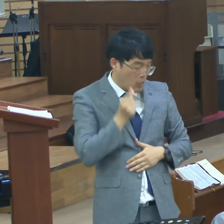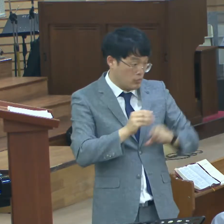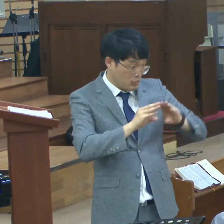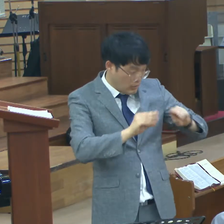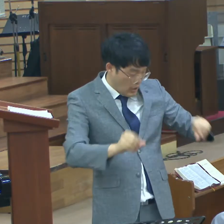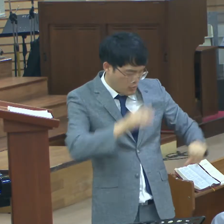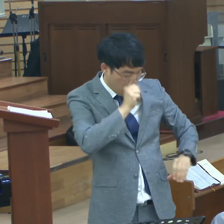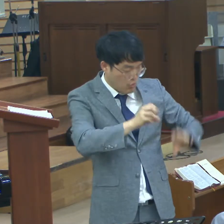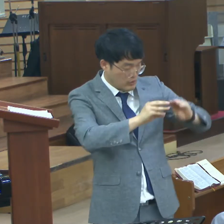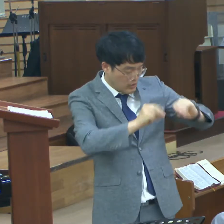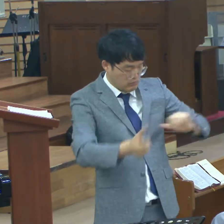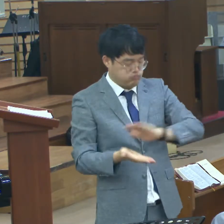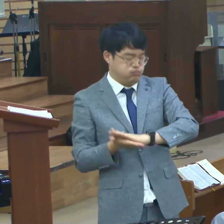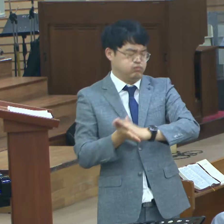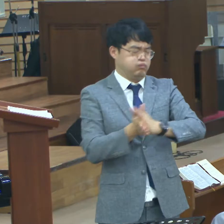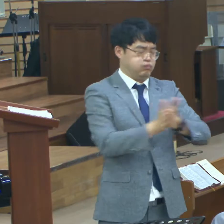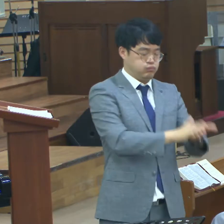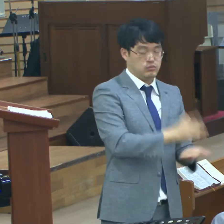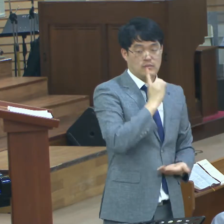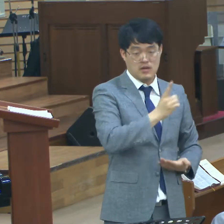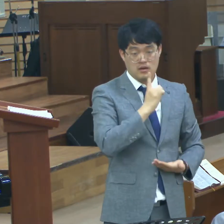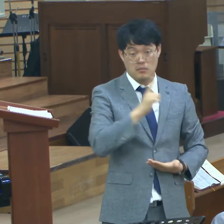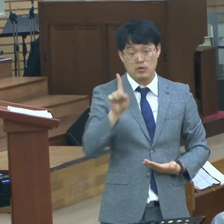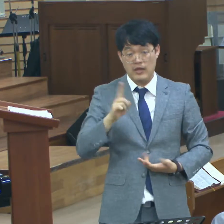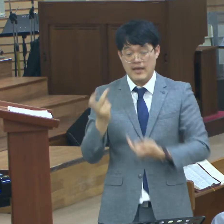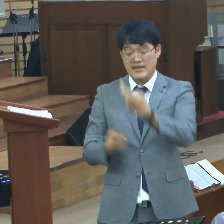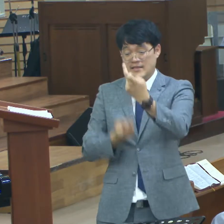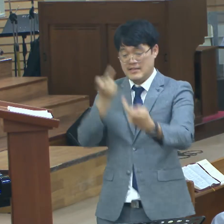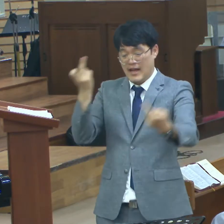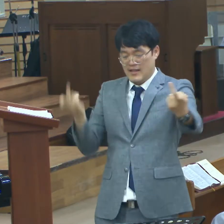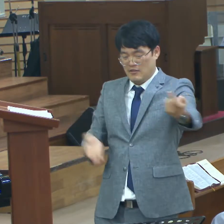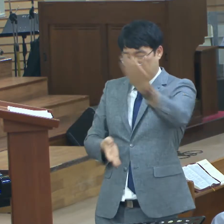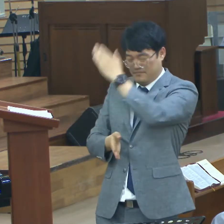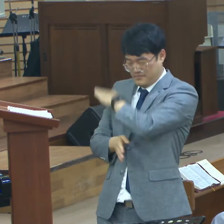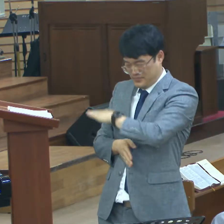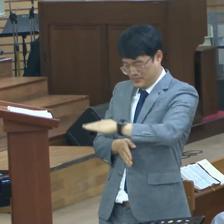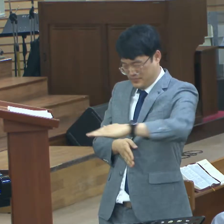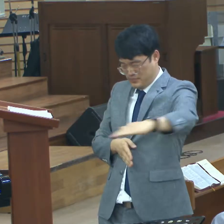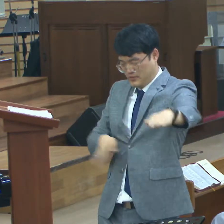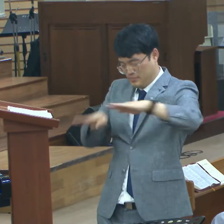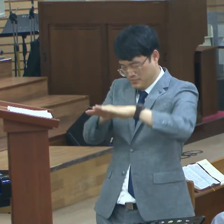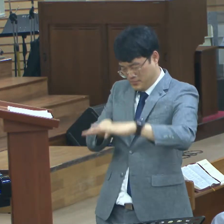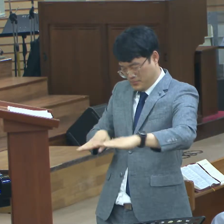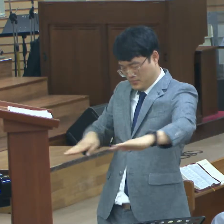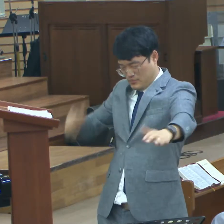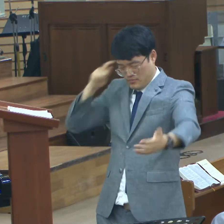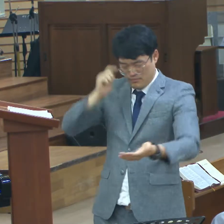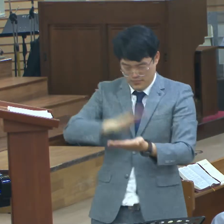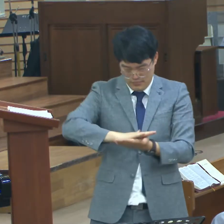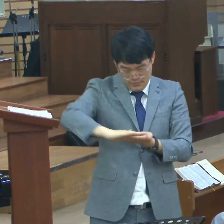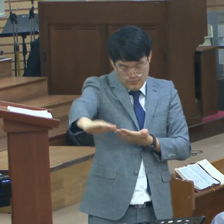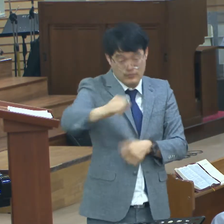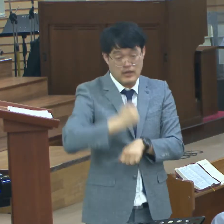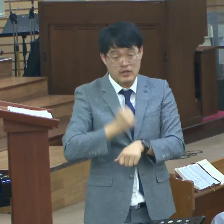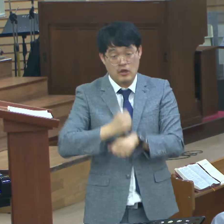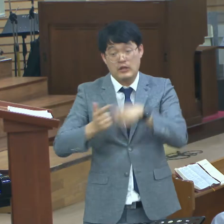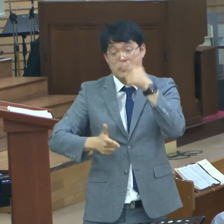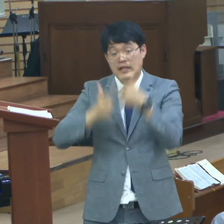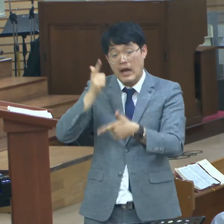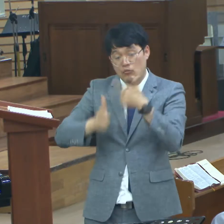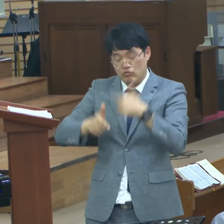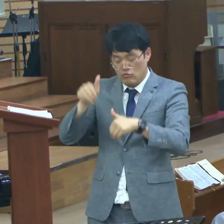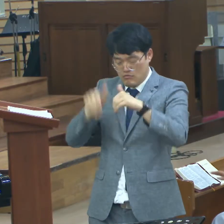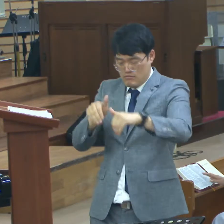깎는다는 뜻이에요. 평지를 쫙 만든 다음에 거기도 나무를 심어가지고 숲이 되게 하시겠다.